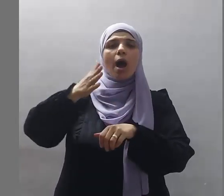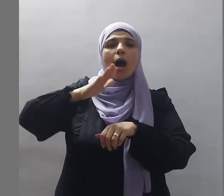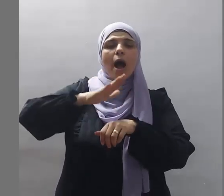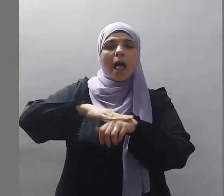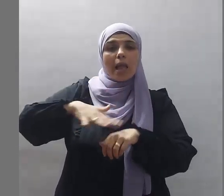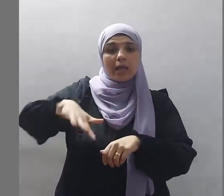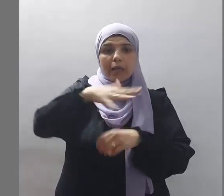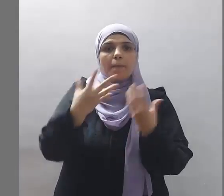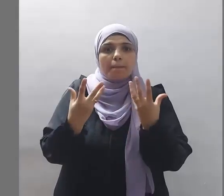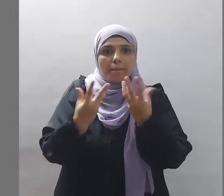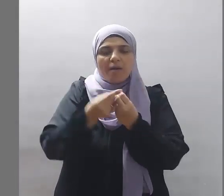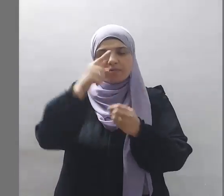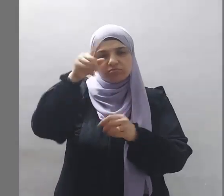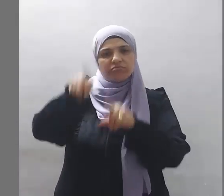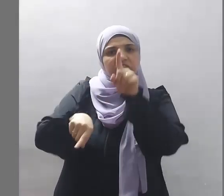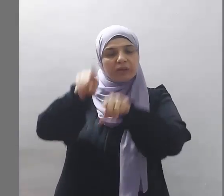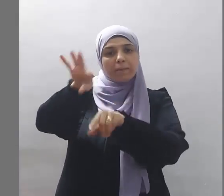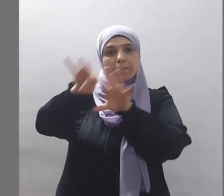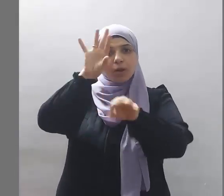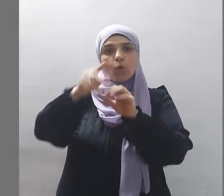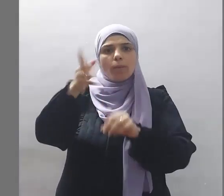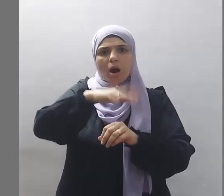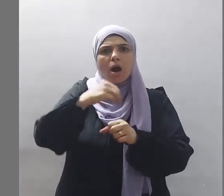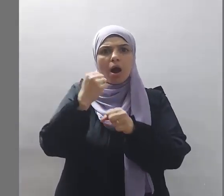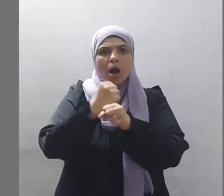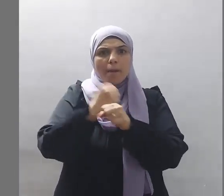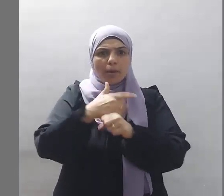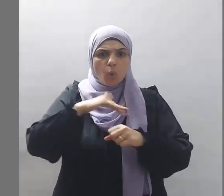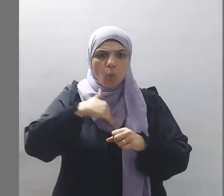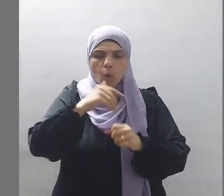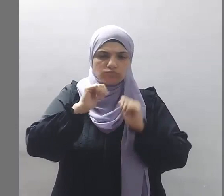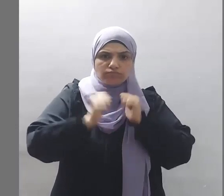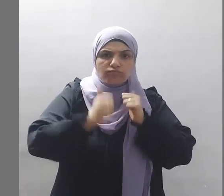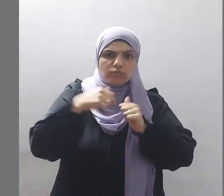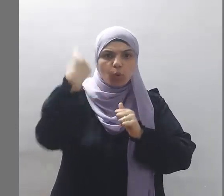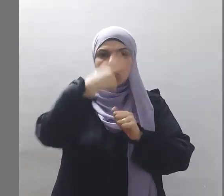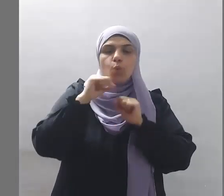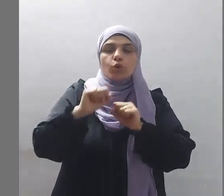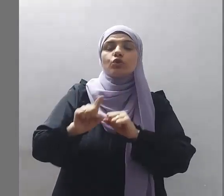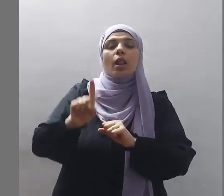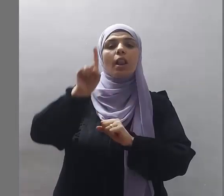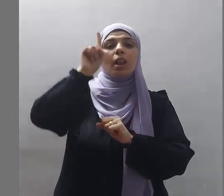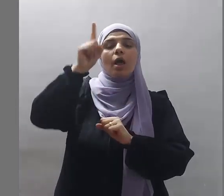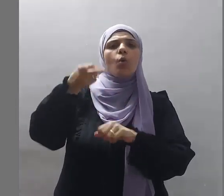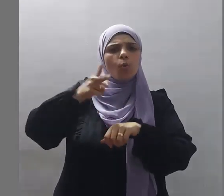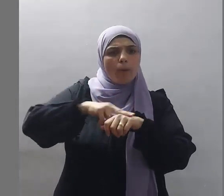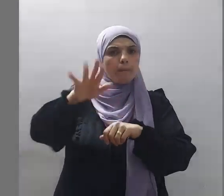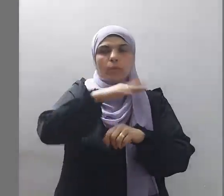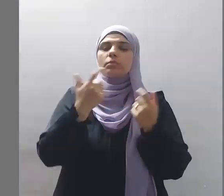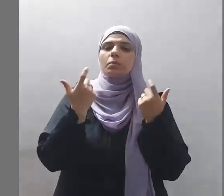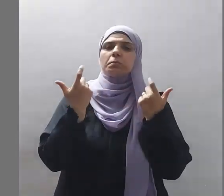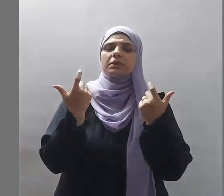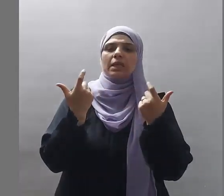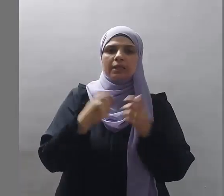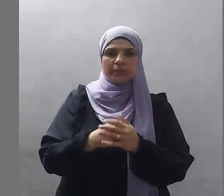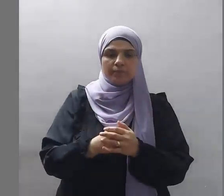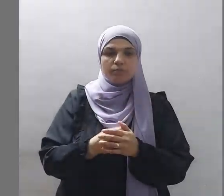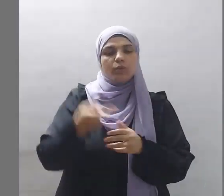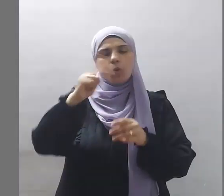عليه، فمنهم من قضى نحبه ومنهم من ينتظر وما بدلوا